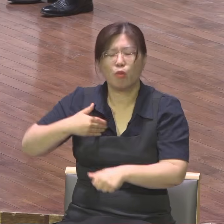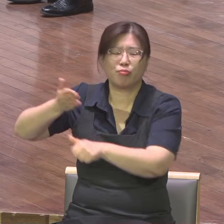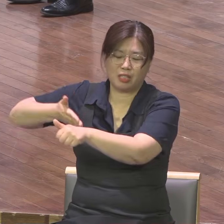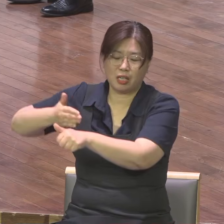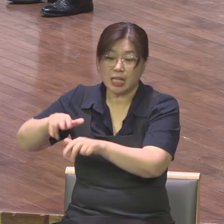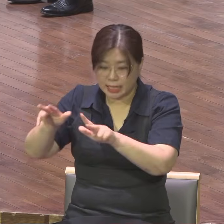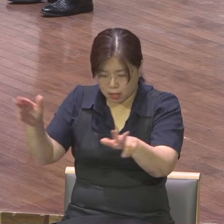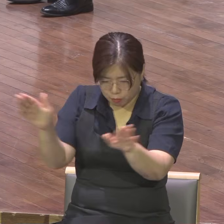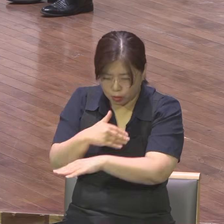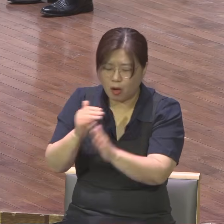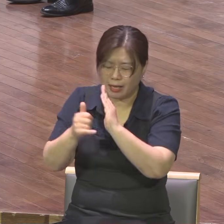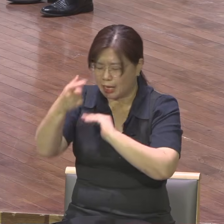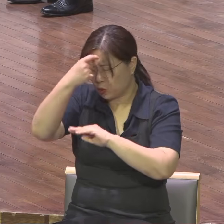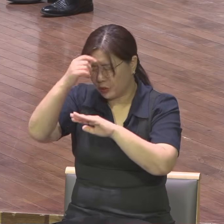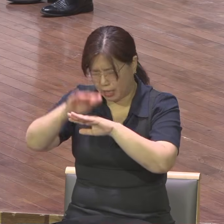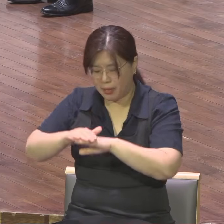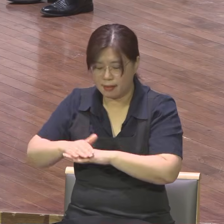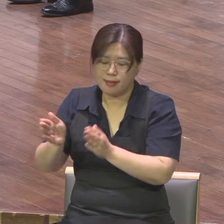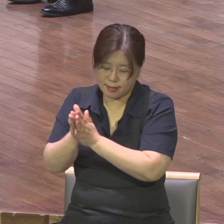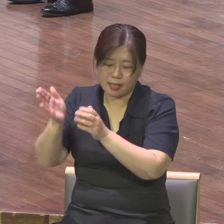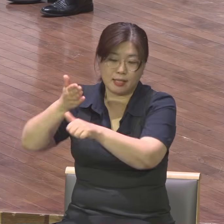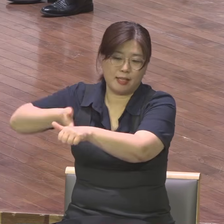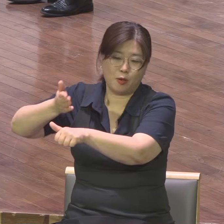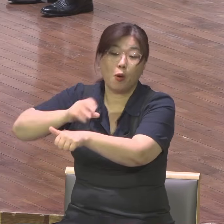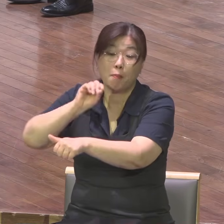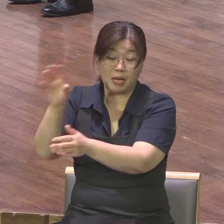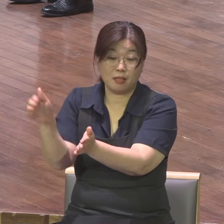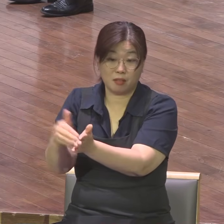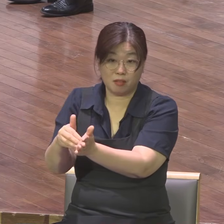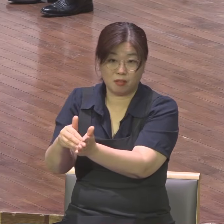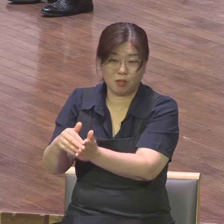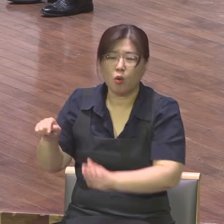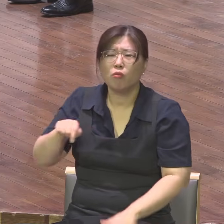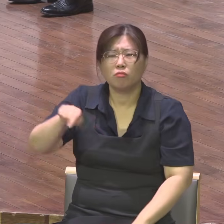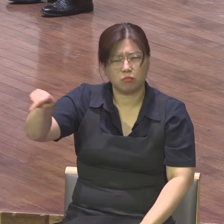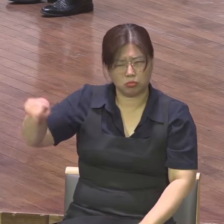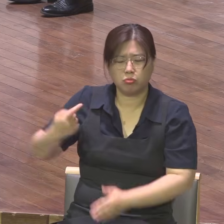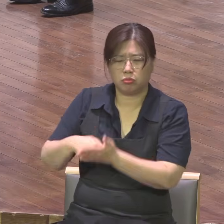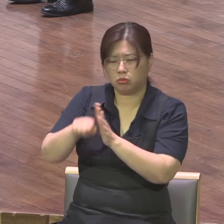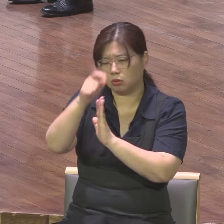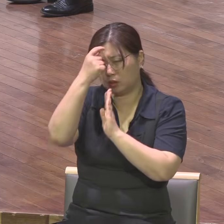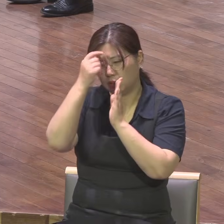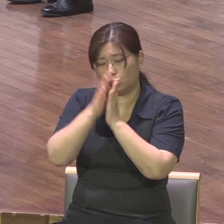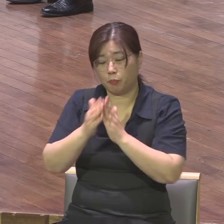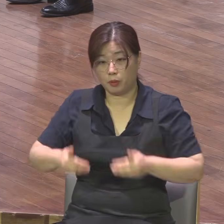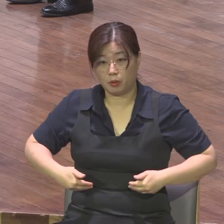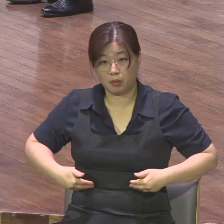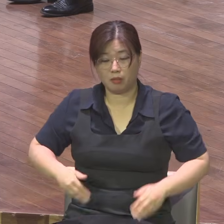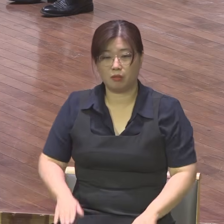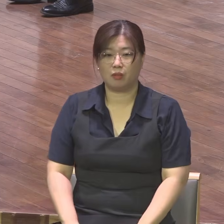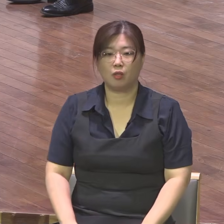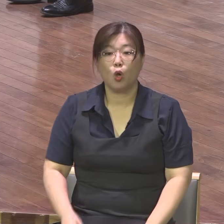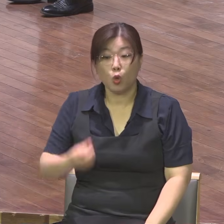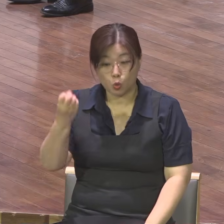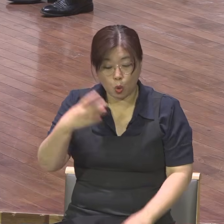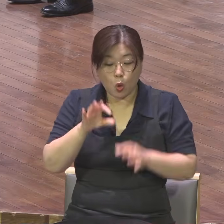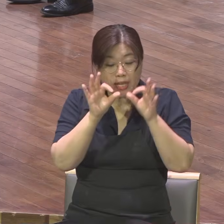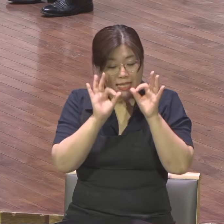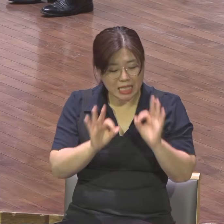되는데 여러분이 기도해 주시기 바라고. 우리 저 김기영 집사님 이